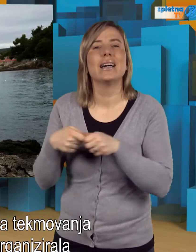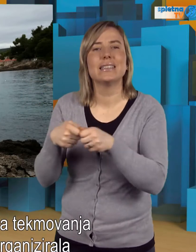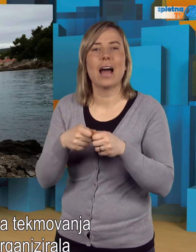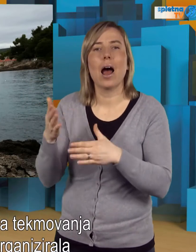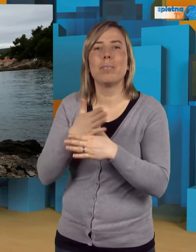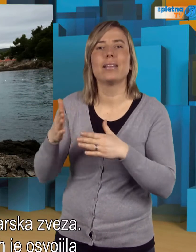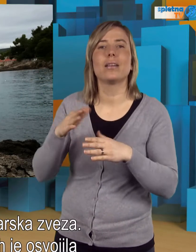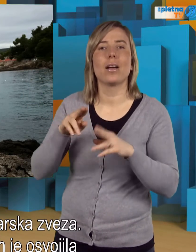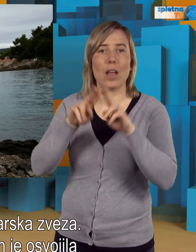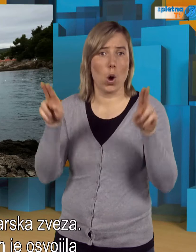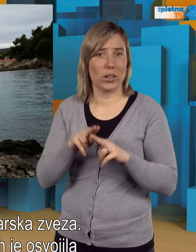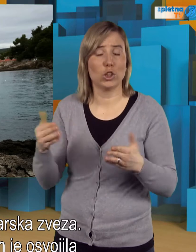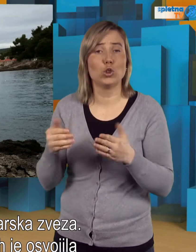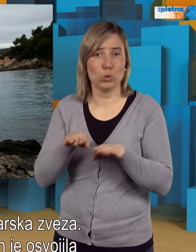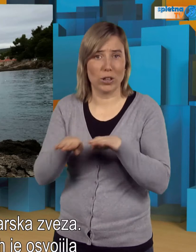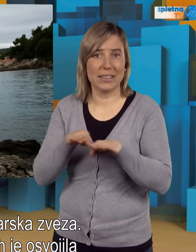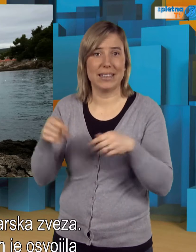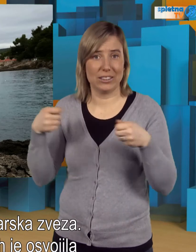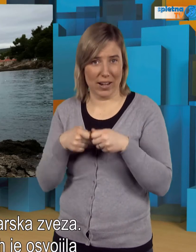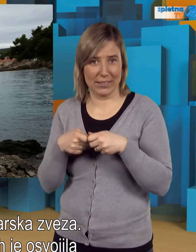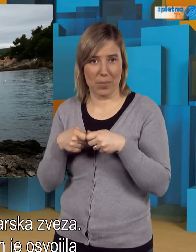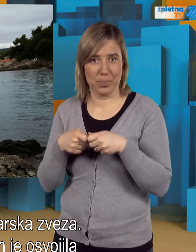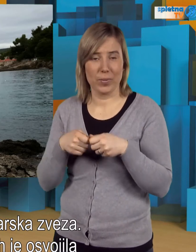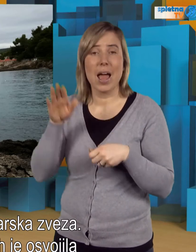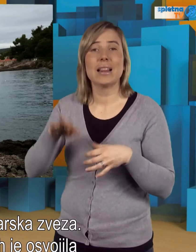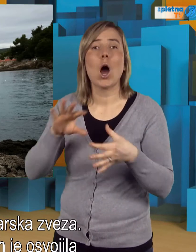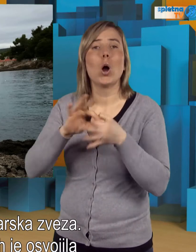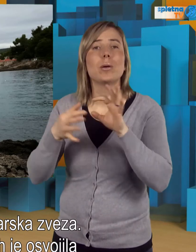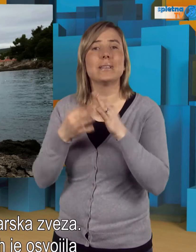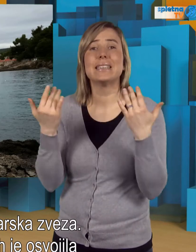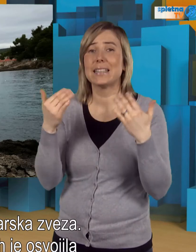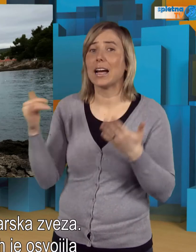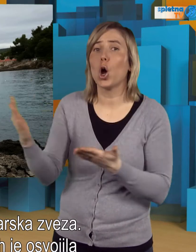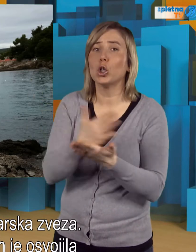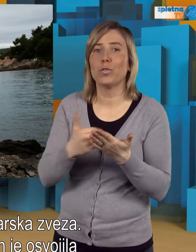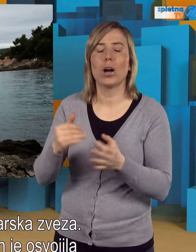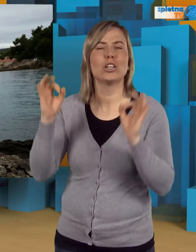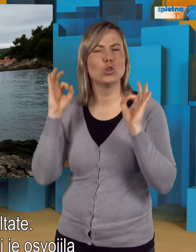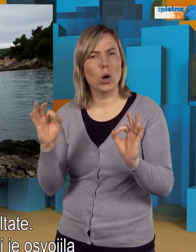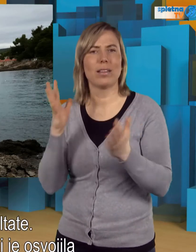organizirala Mednarodna smučarska zveza. Na olimpijskih igrah je osvojila solidne